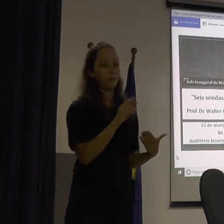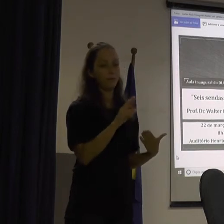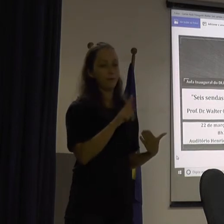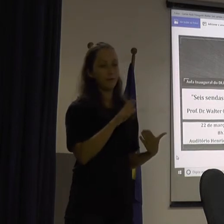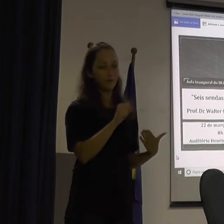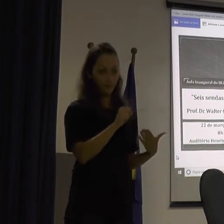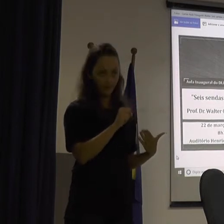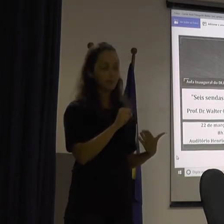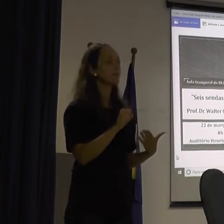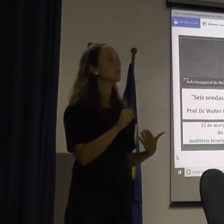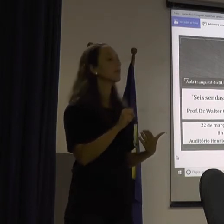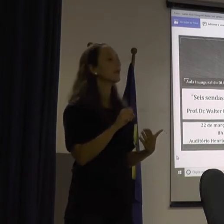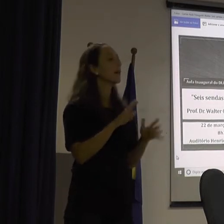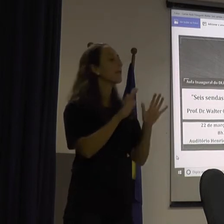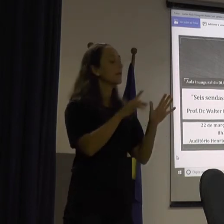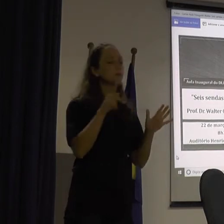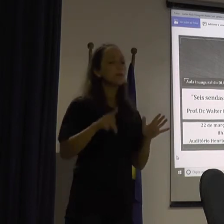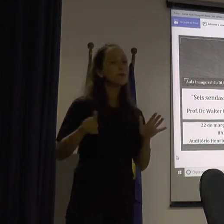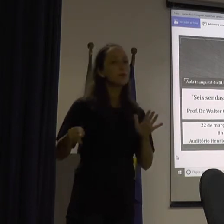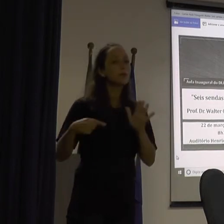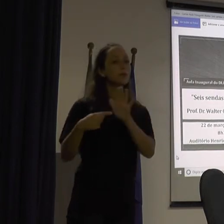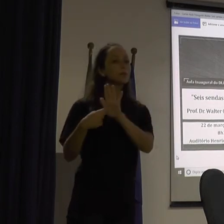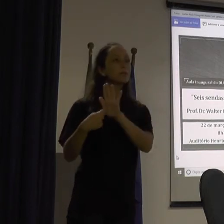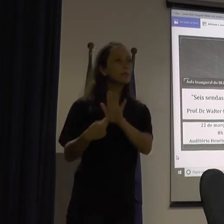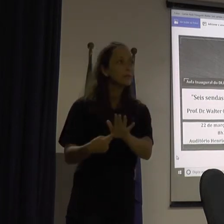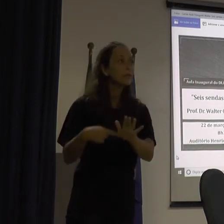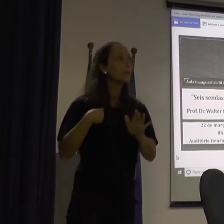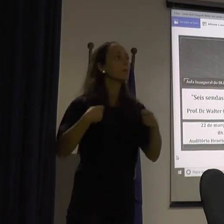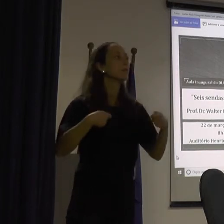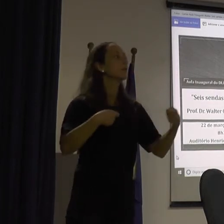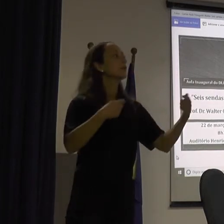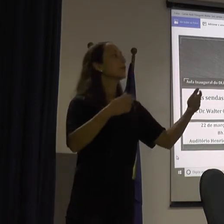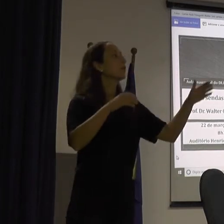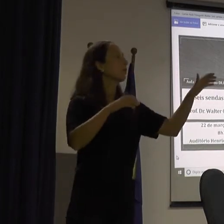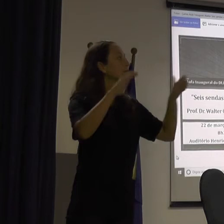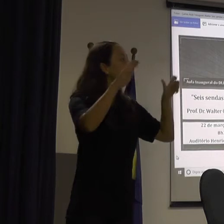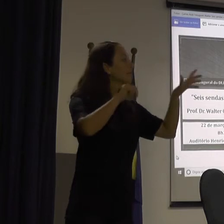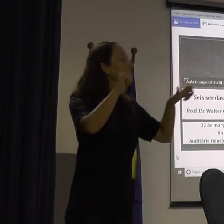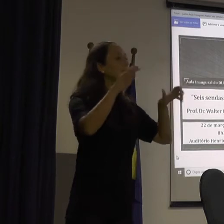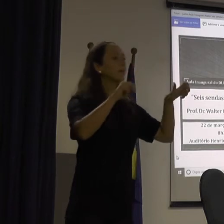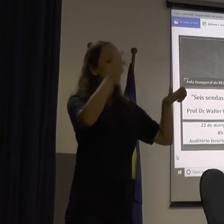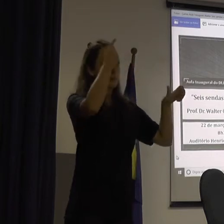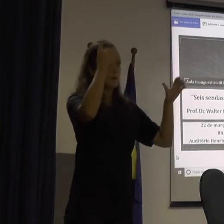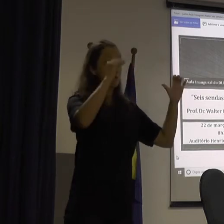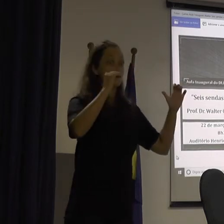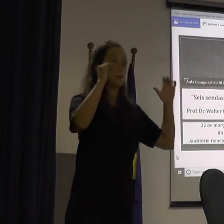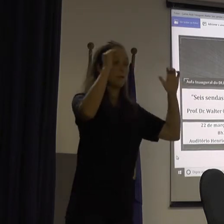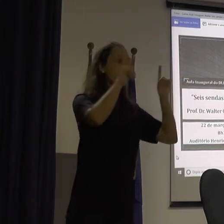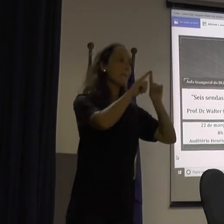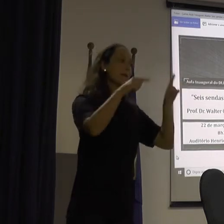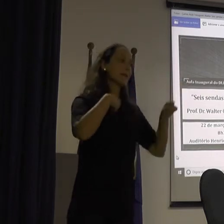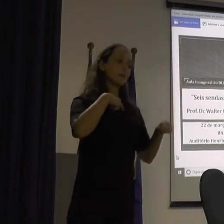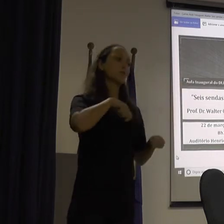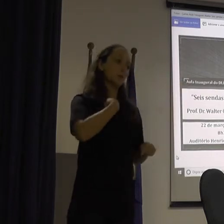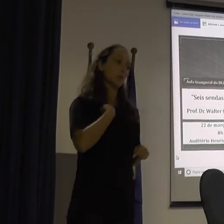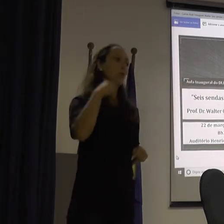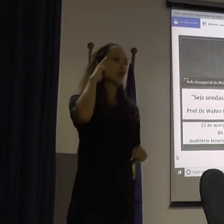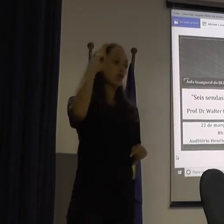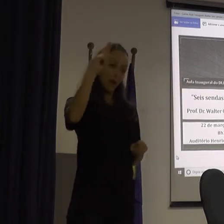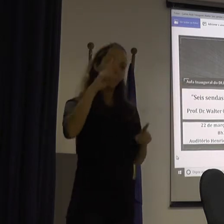Antes de apresentar o Walter Costa, normalmente eu teria que chamar as autoridades, mas como chefe de departamento sou eu